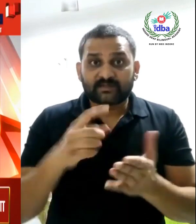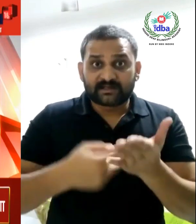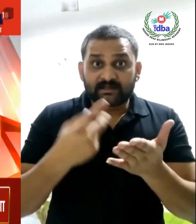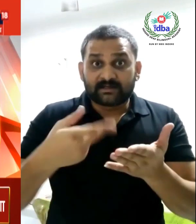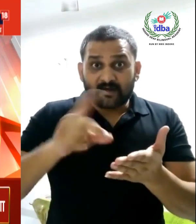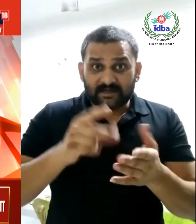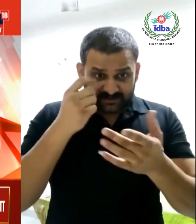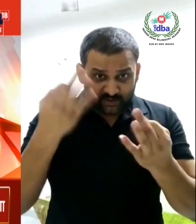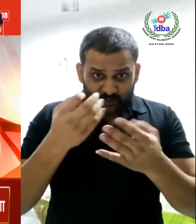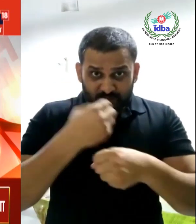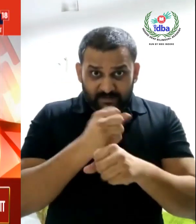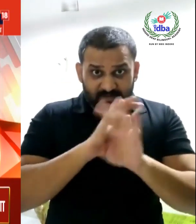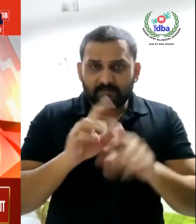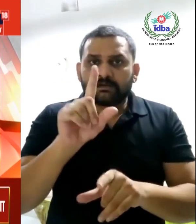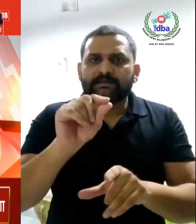तो 10 साल तक फिर